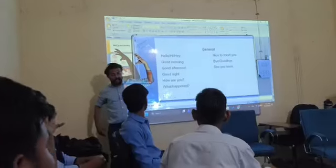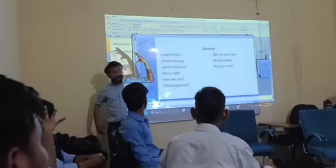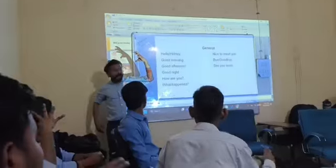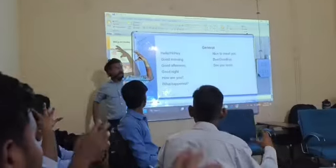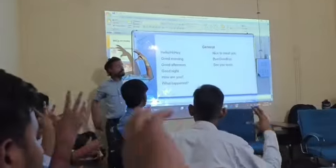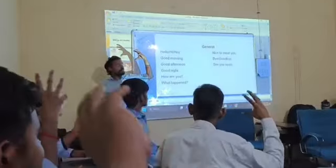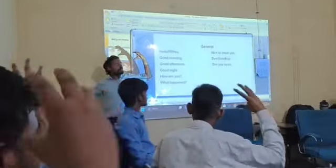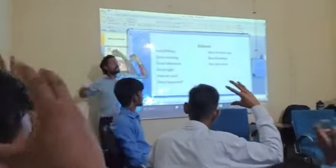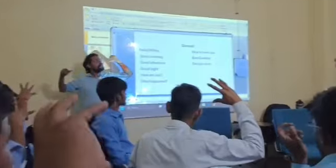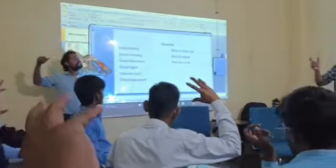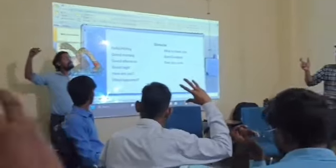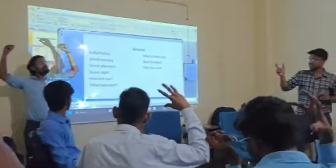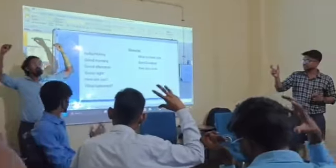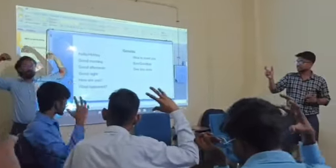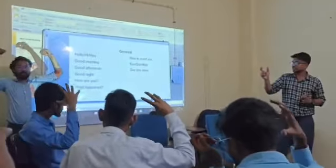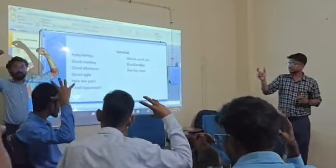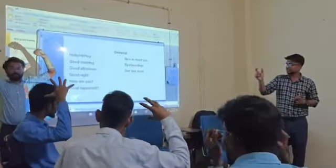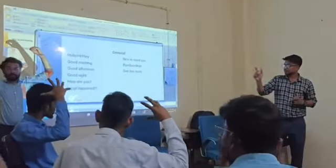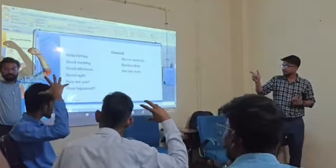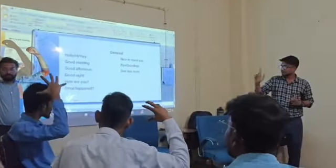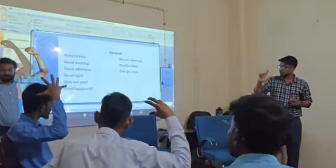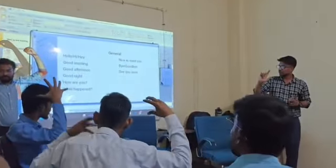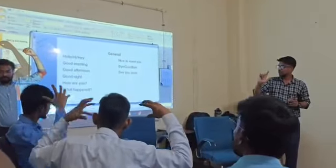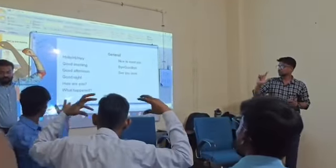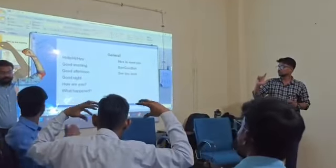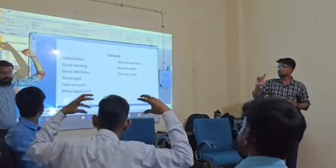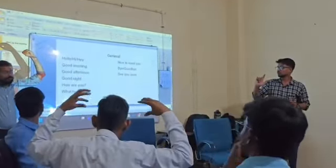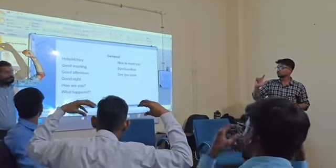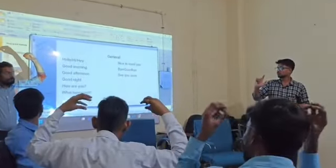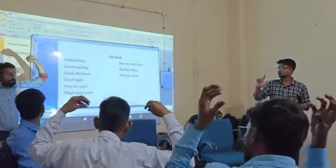ठीक है। देखिए एक्सप्रेशन देखिए कैसे, बारिश हो रहा है तो,